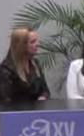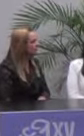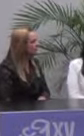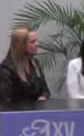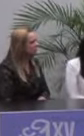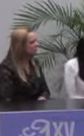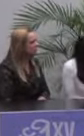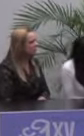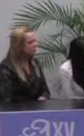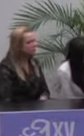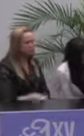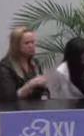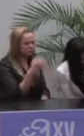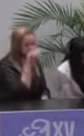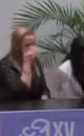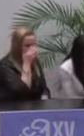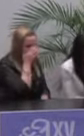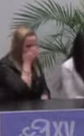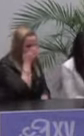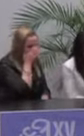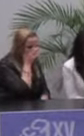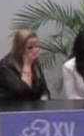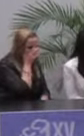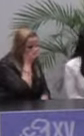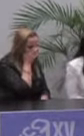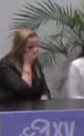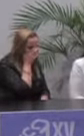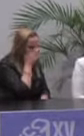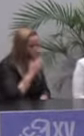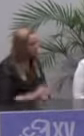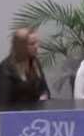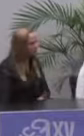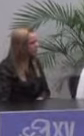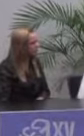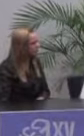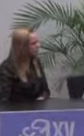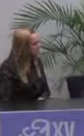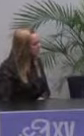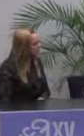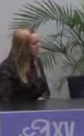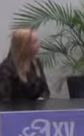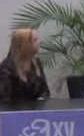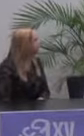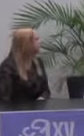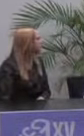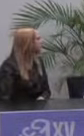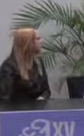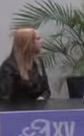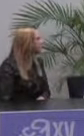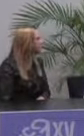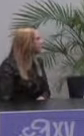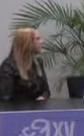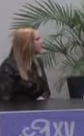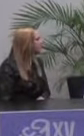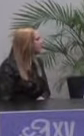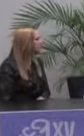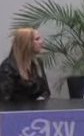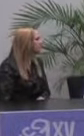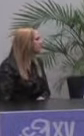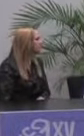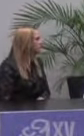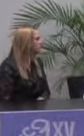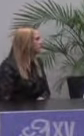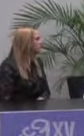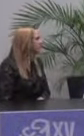sim participar do mesmo ambiente em que está sendo discutida essa qualificação profissional. Não segregado, não existe nada que